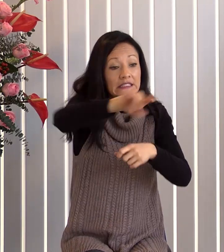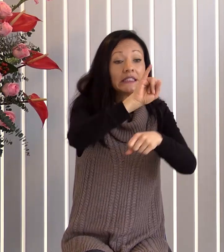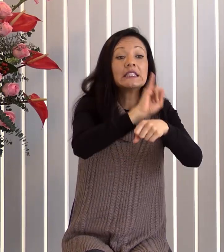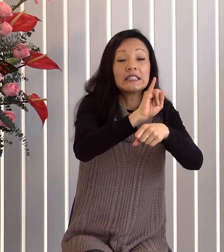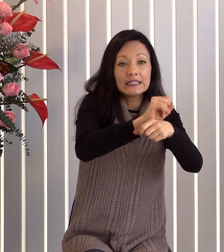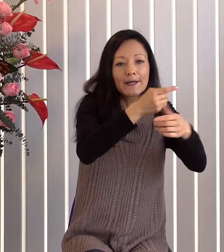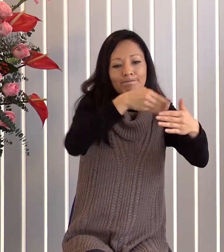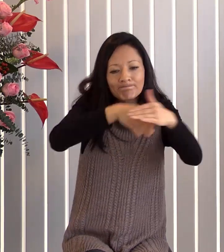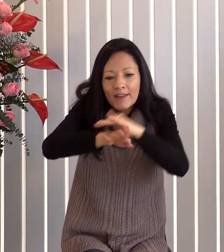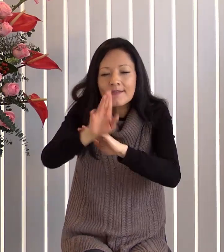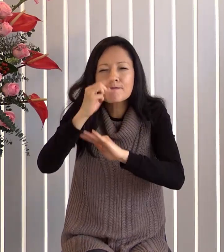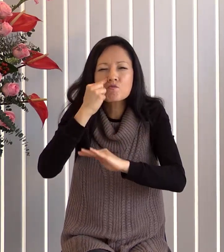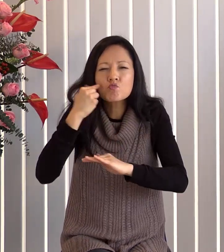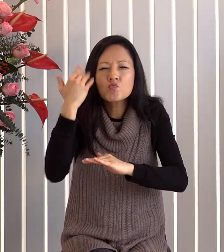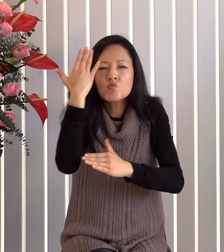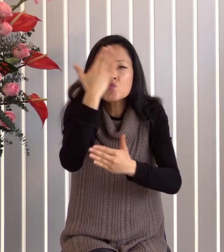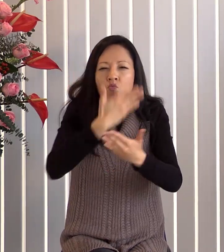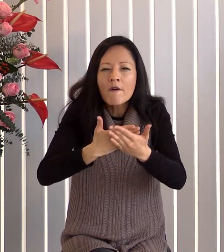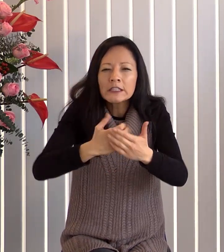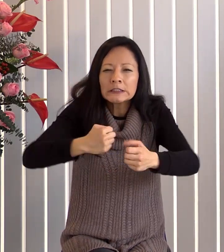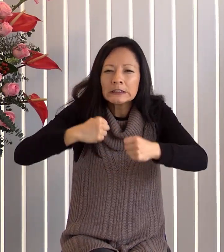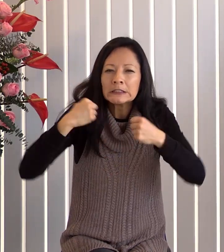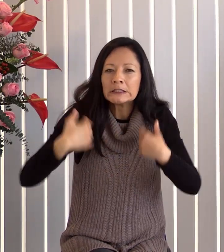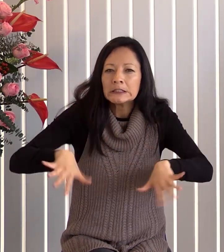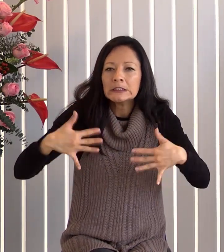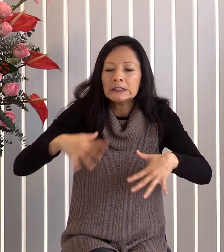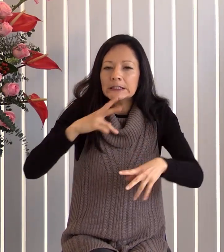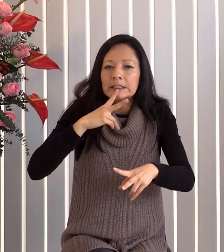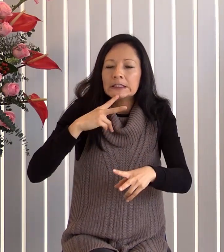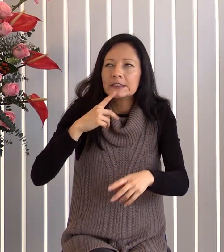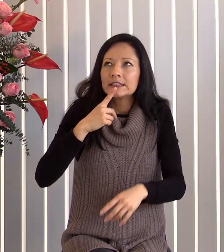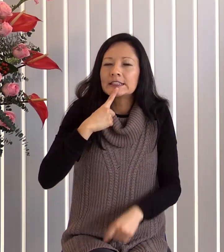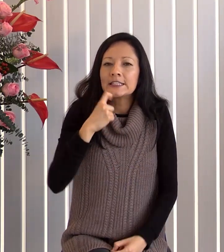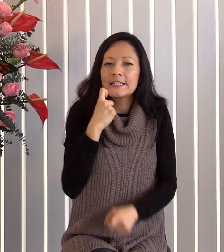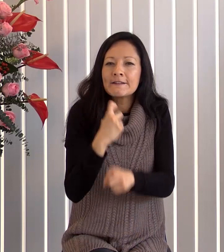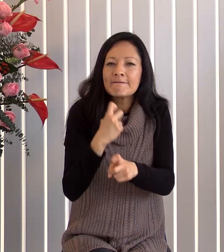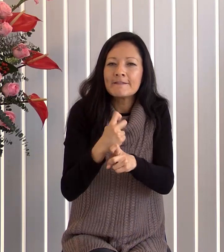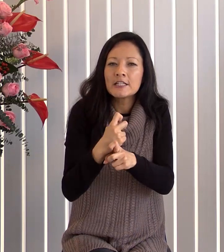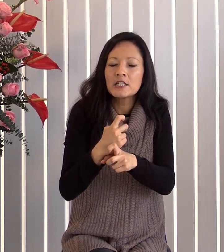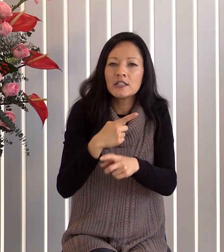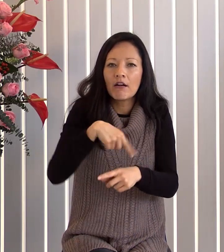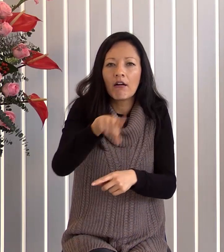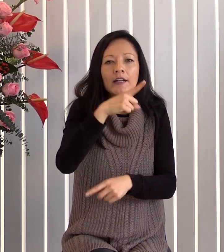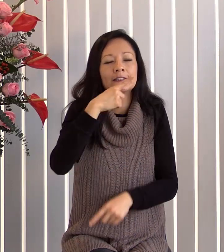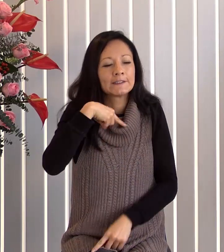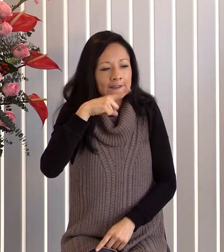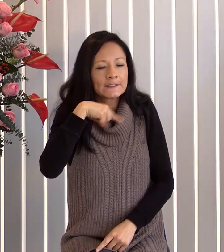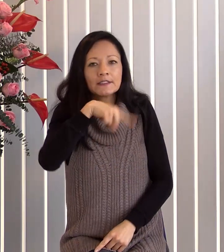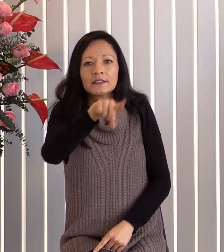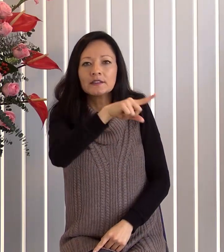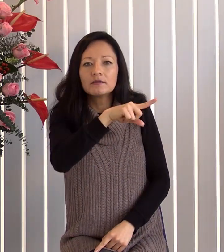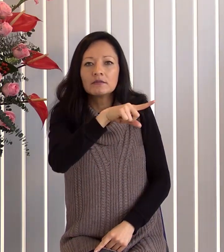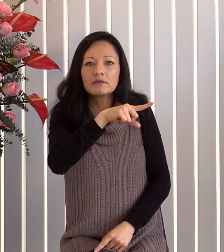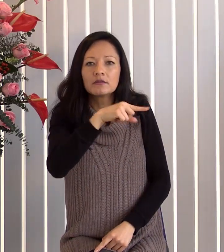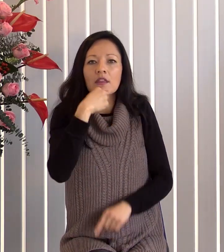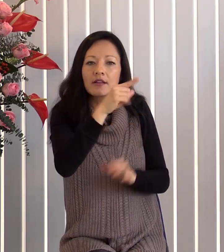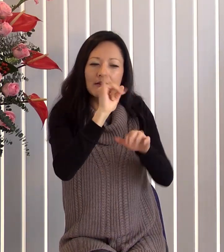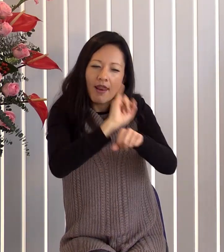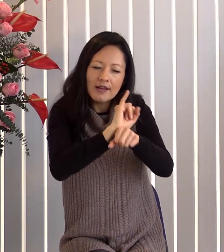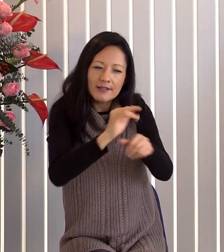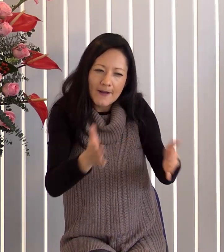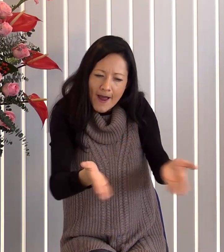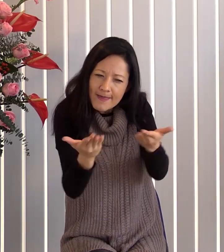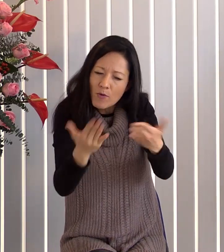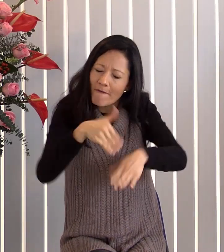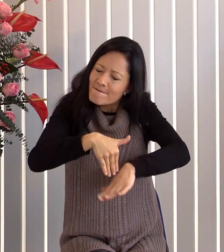Apocalipsis. Ustedes van a ser probados con gran prueba. Las iglesias les dice, ustedes están siendo probados,